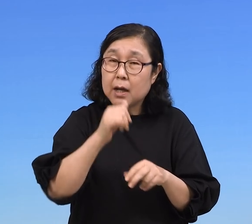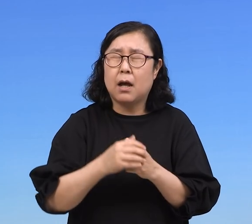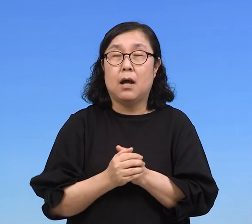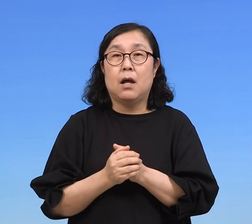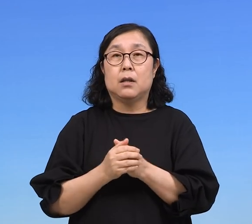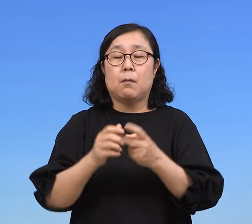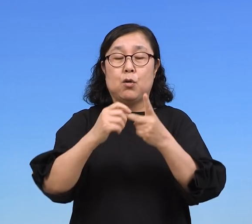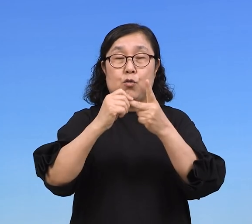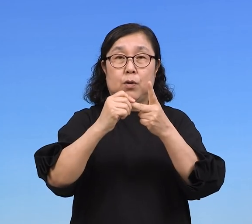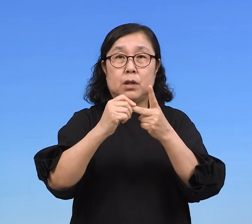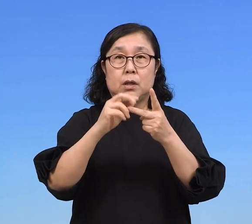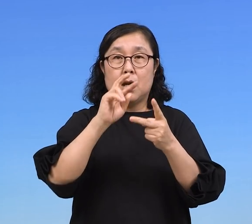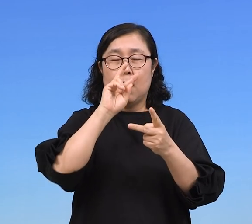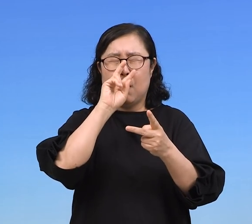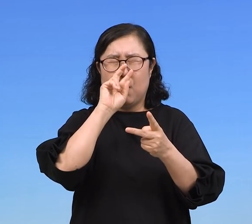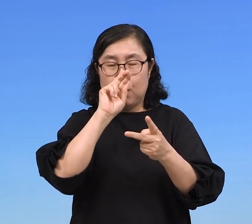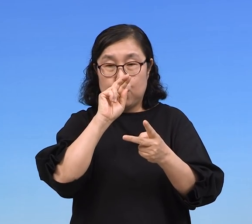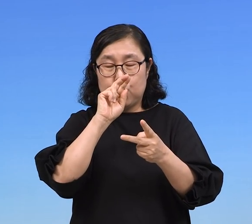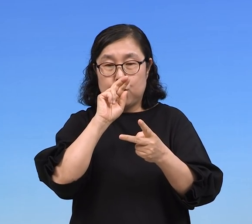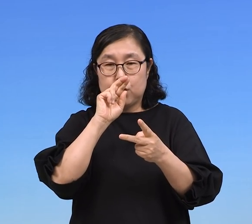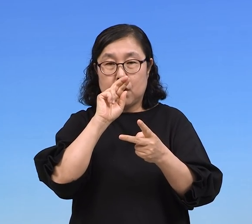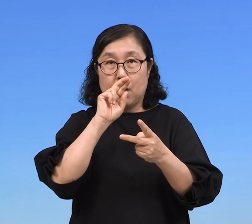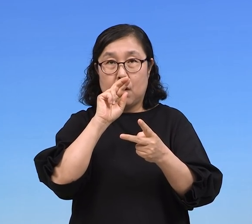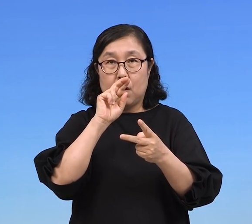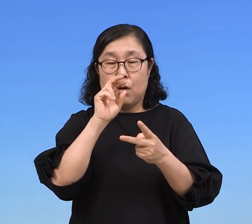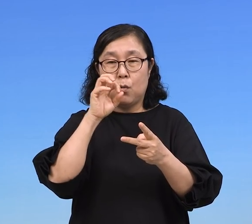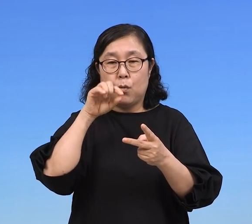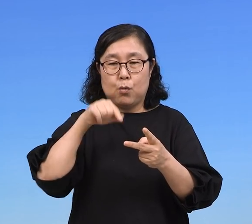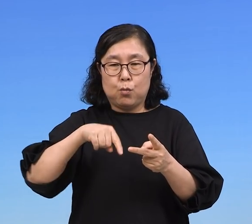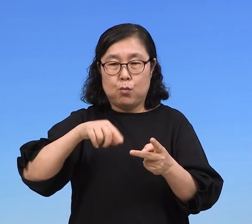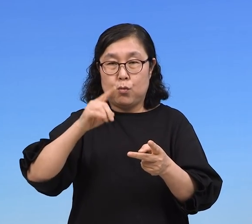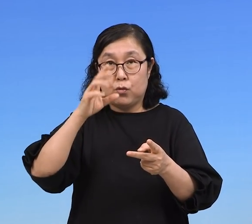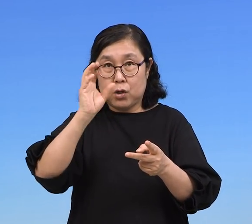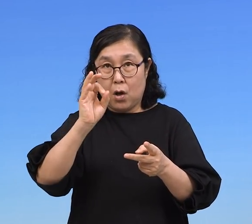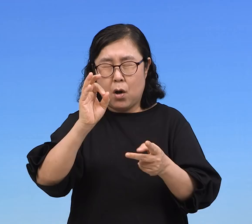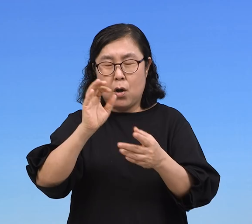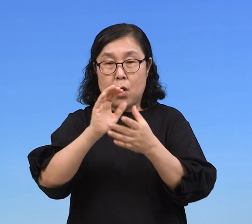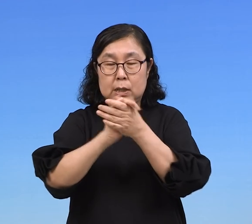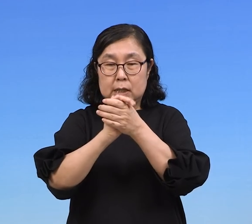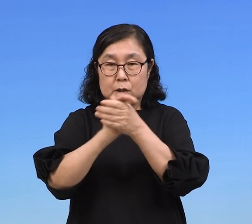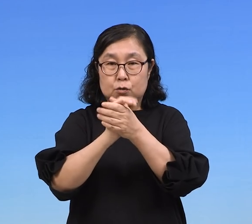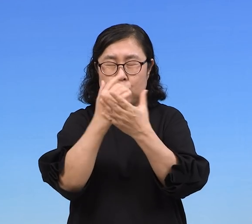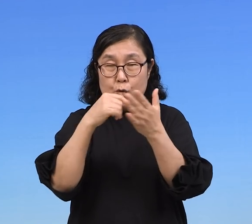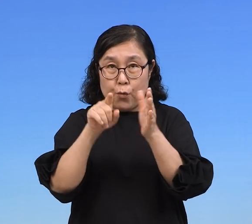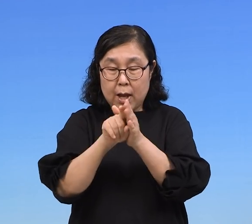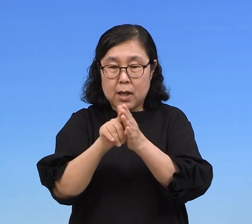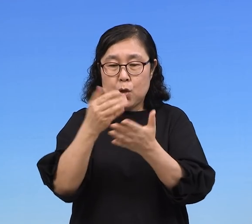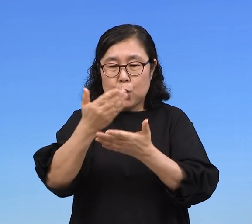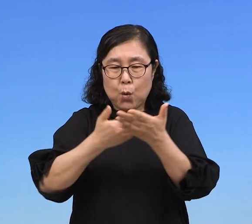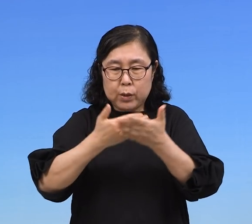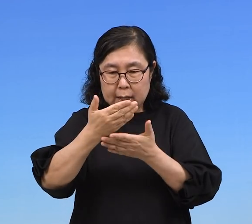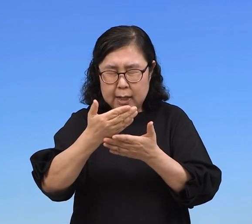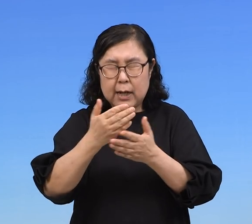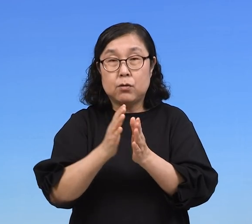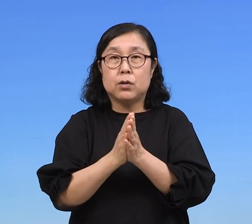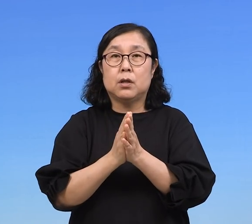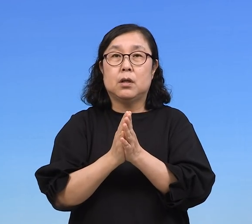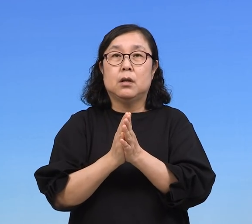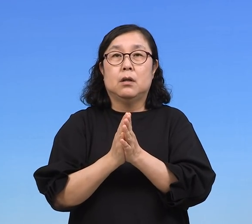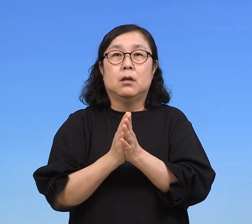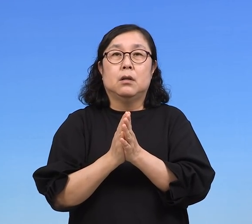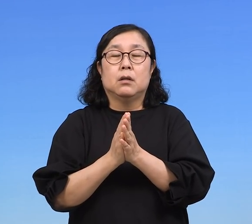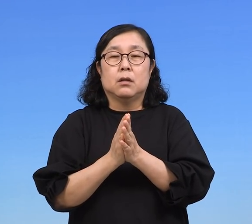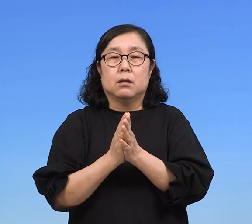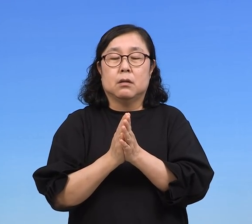그런가 하면은 두 번째 의자인 우정을 위한 의자, 다른 말로 하면은 다른 사람과의 우정을 나누는 공간 차원에서의